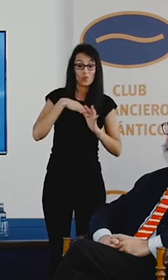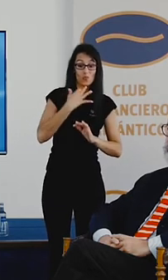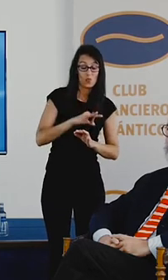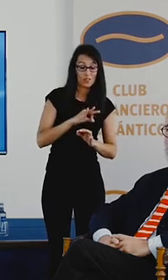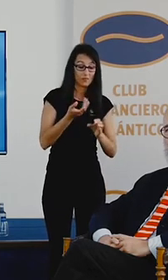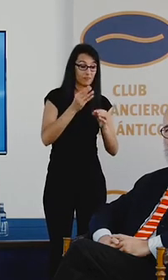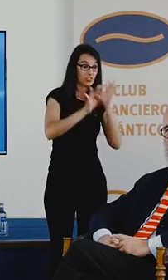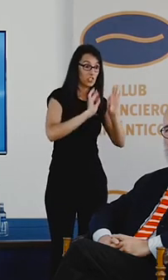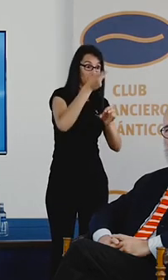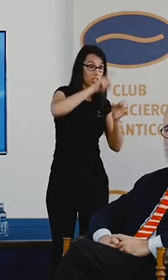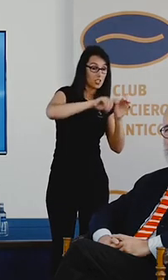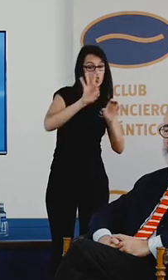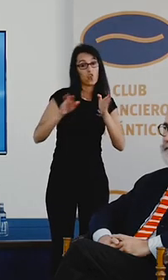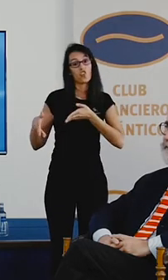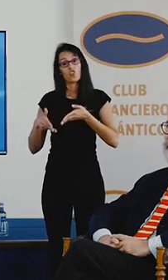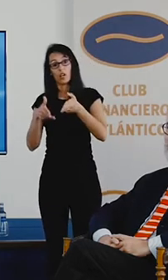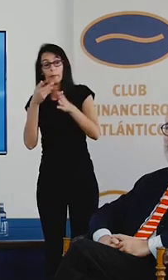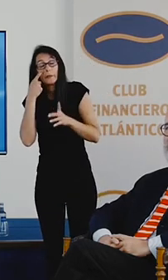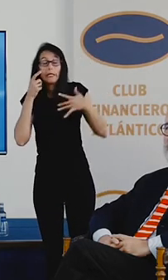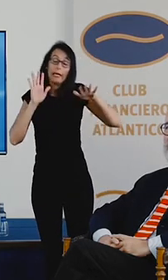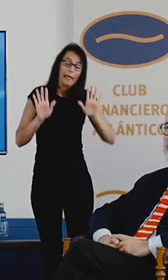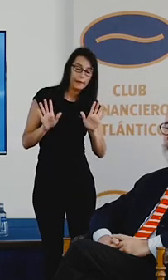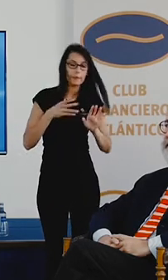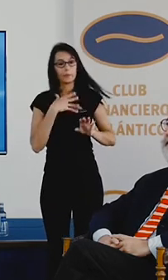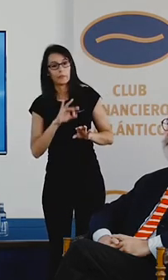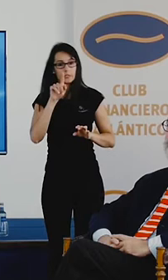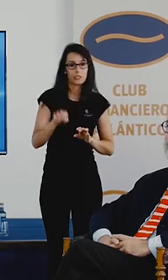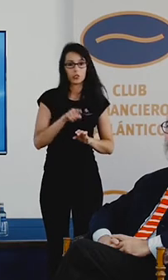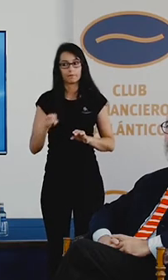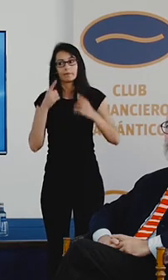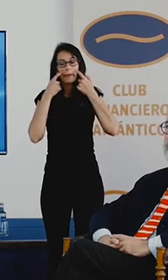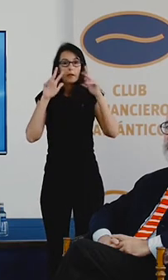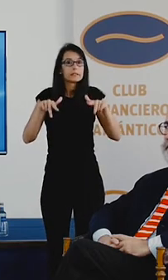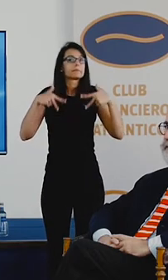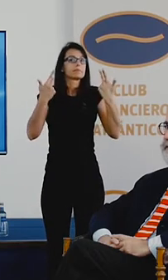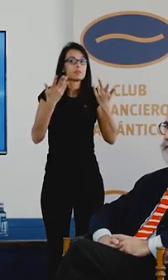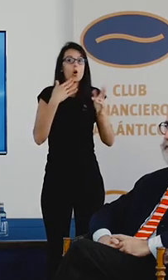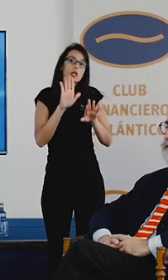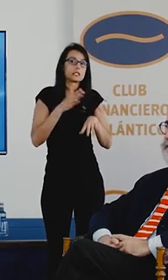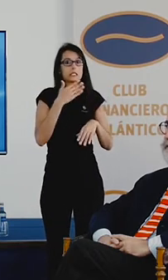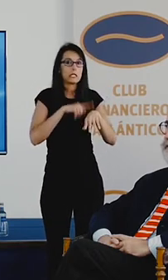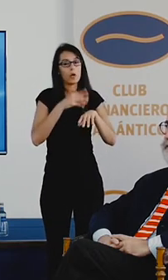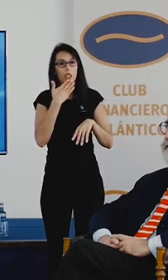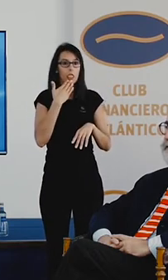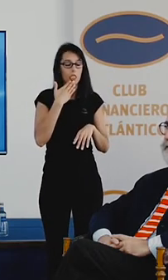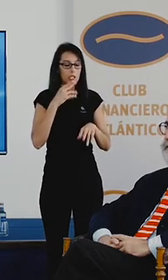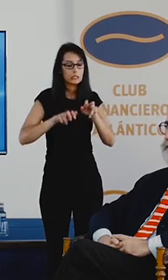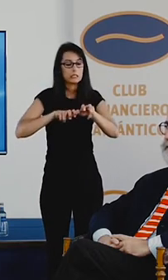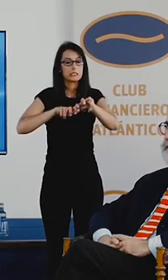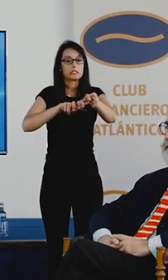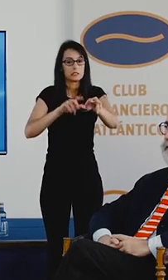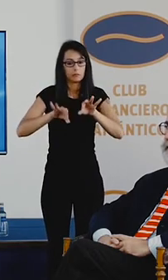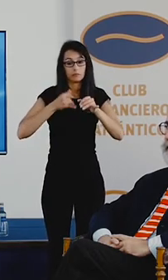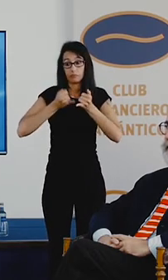la organización que no haciendo camino por ahí. Entonces, no sé, si me dejarán o lo tendré que hacer en horas muertas, pero lo más importante, están